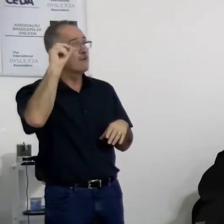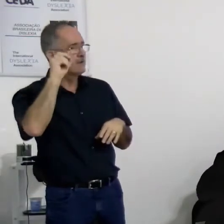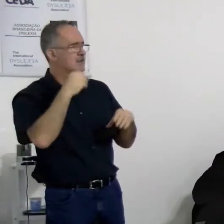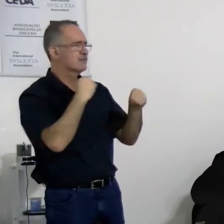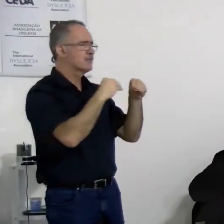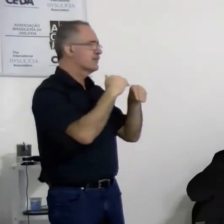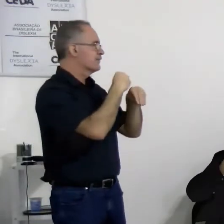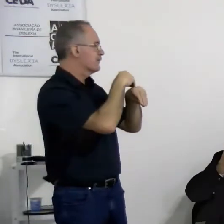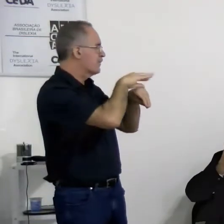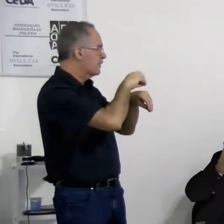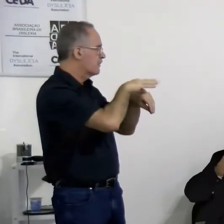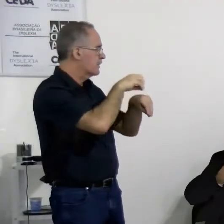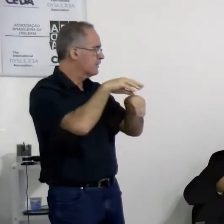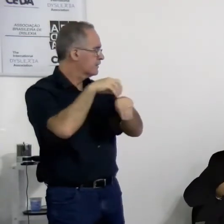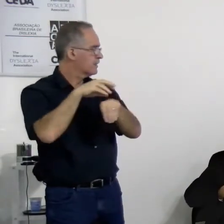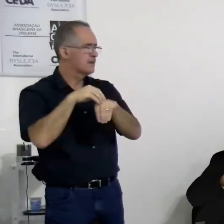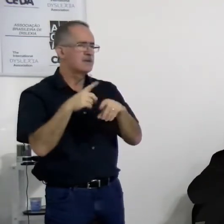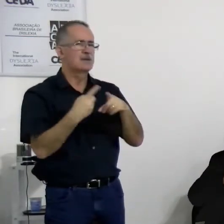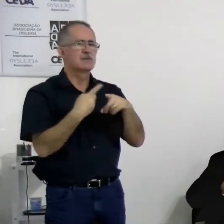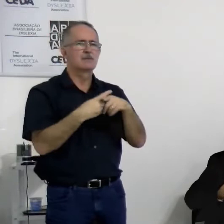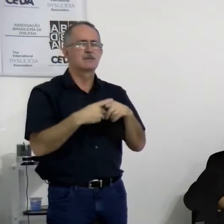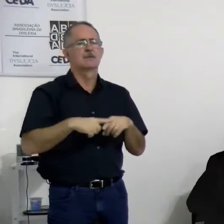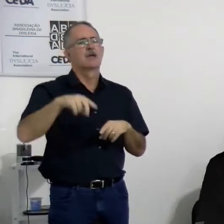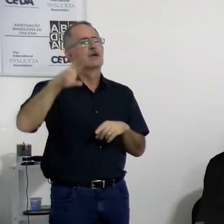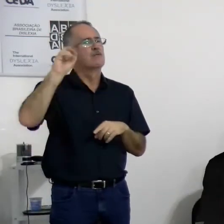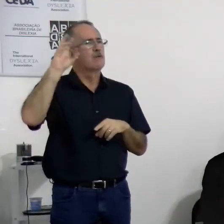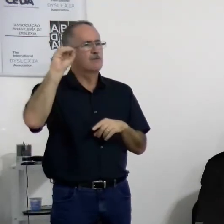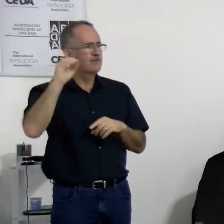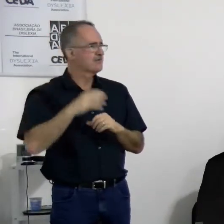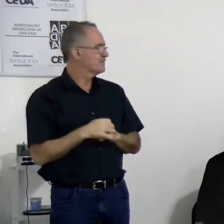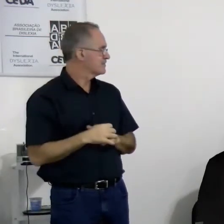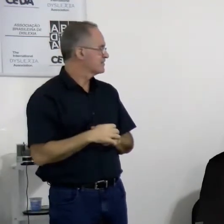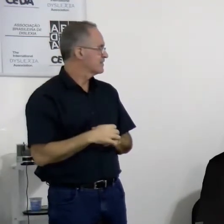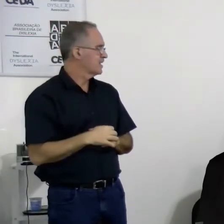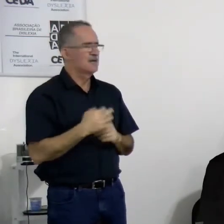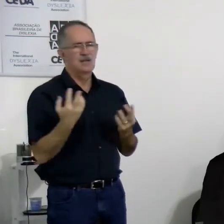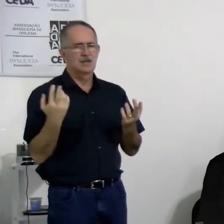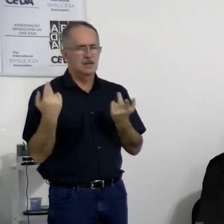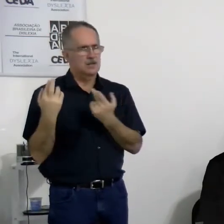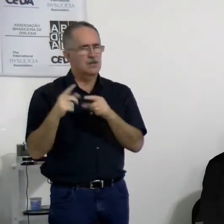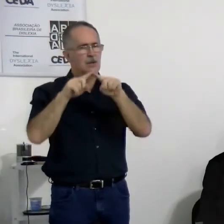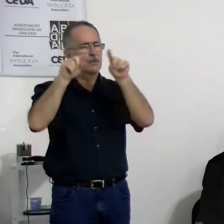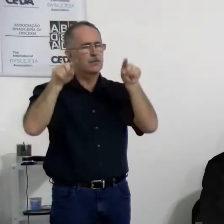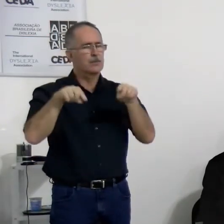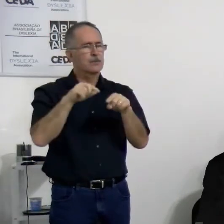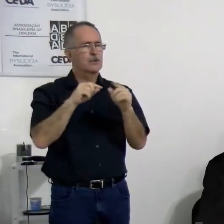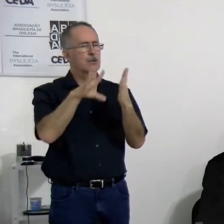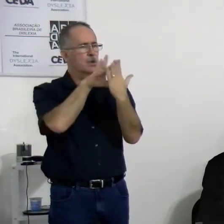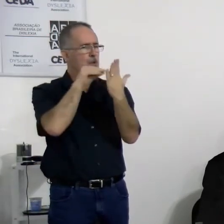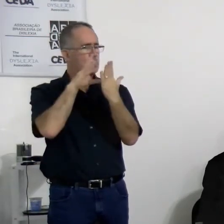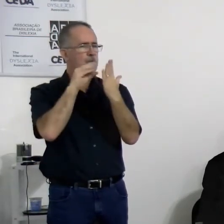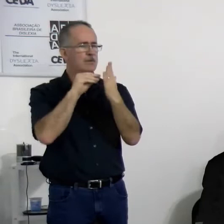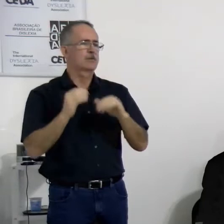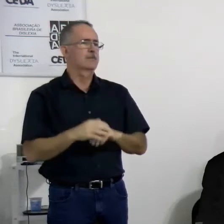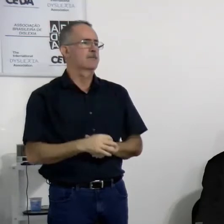exchange messages as grandparent, pictures of grandfather and granddad.